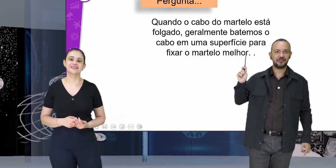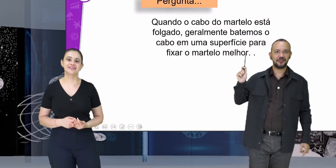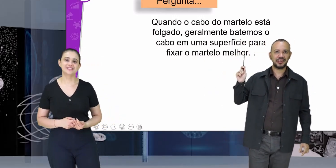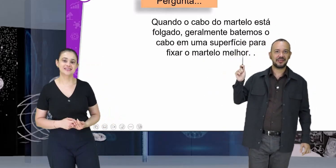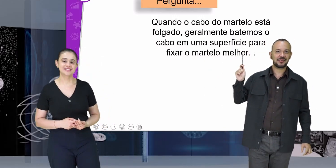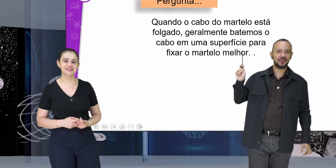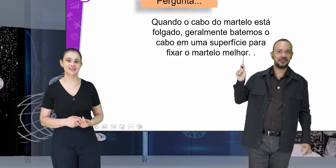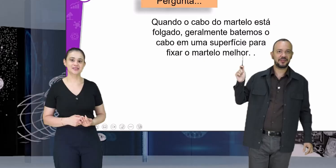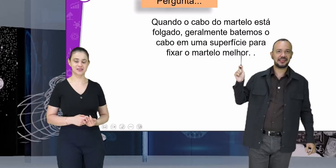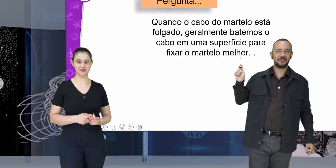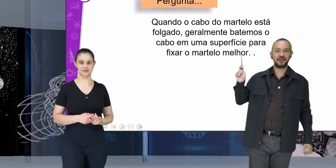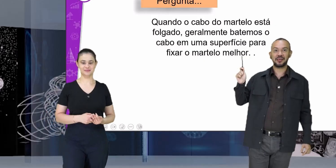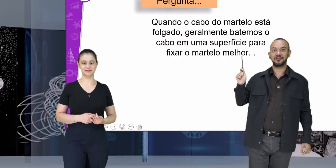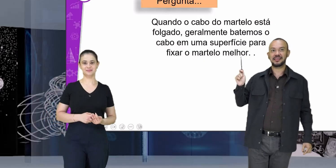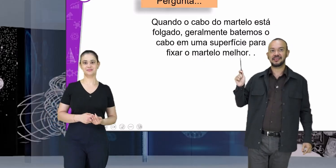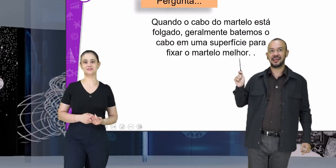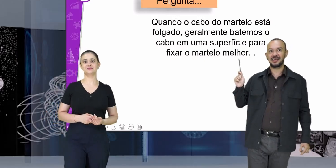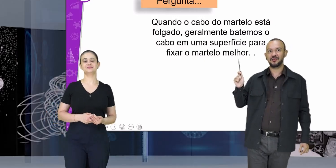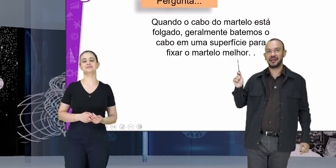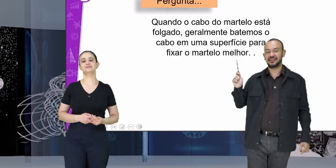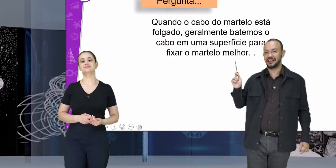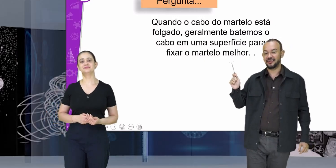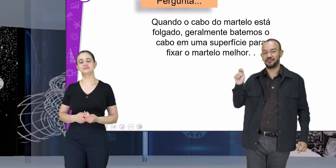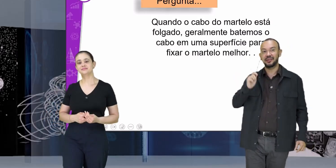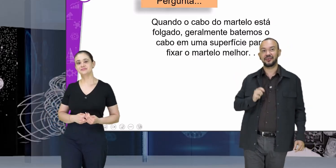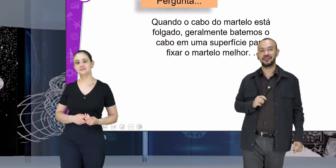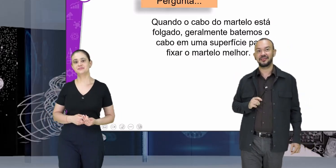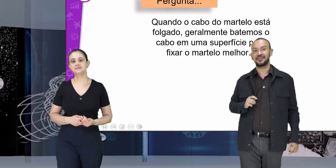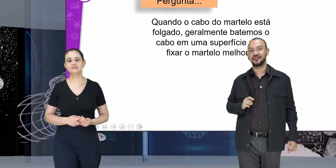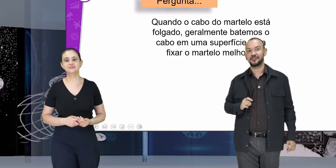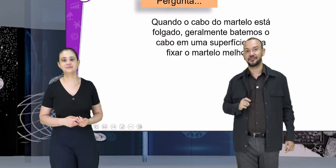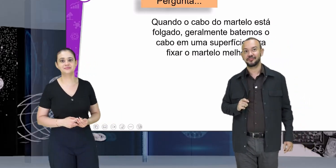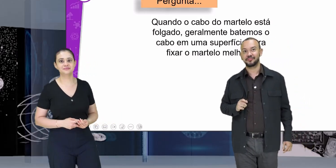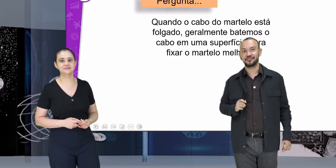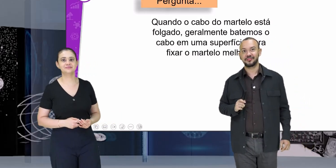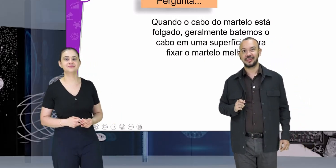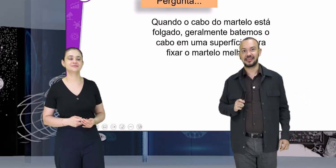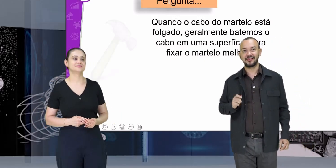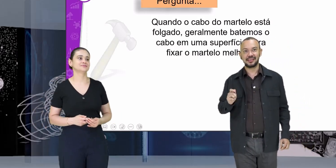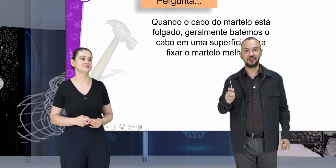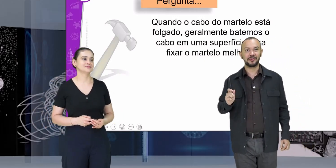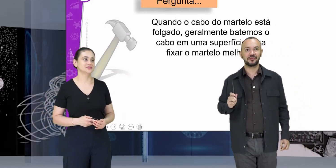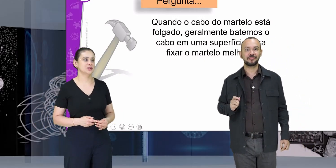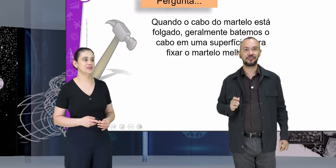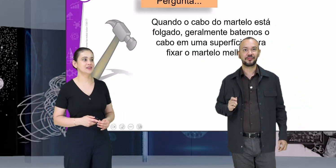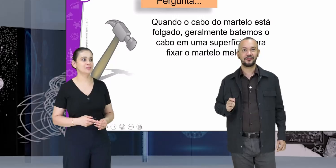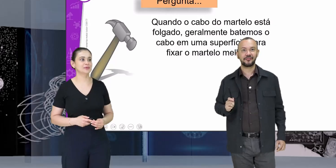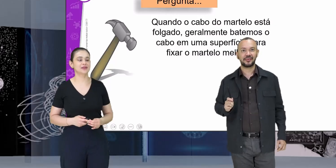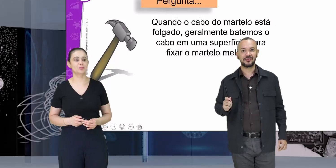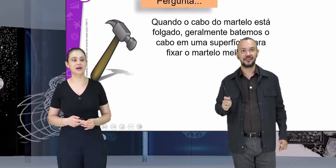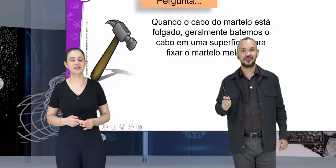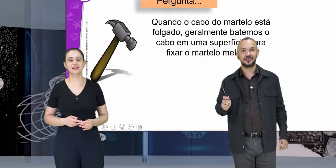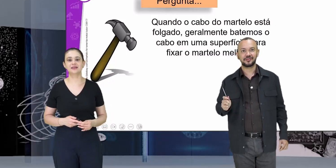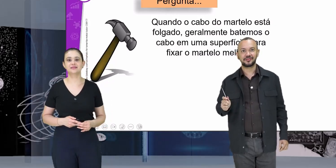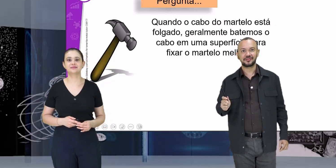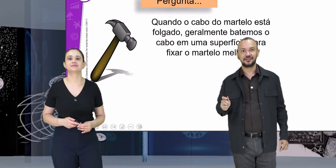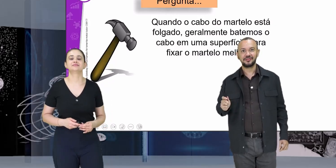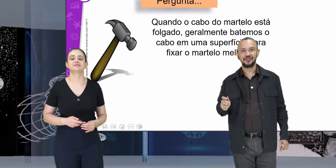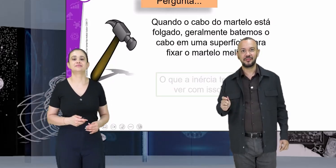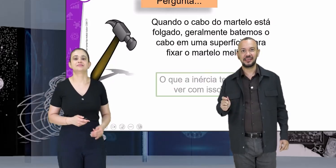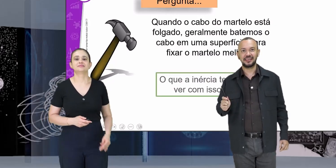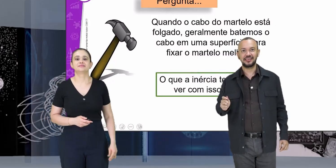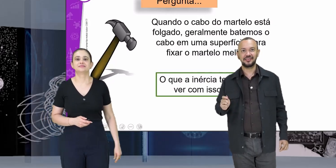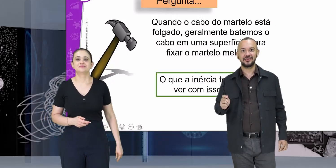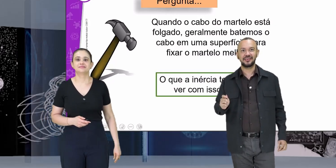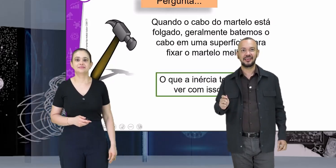o cabo em uma superfície para fixar o martelo melhor. Esse é um exemplo. Esse é o exemplo. Tá ali o martelinho.